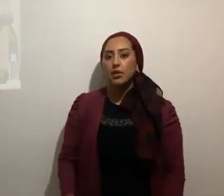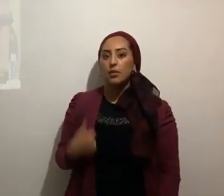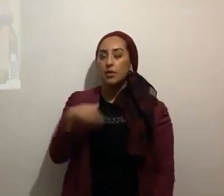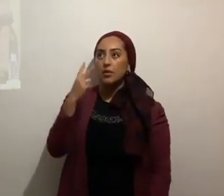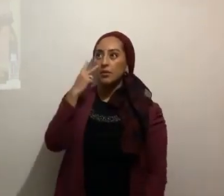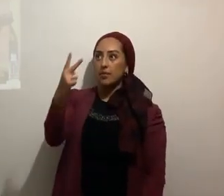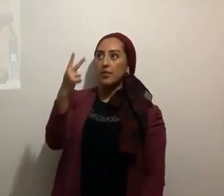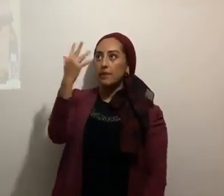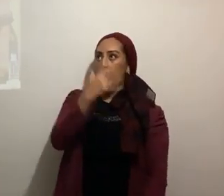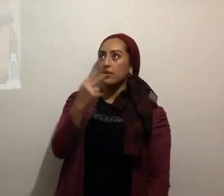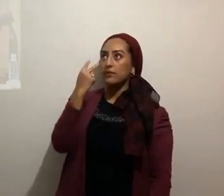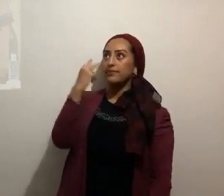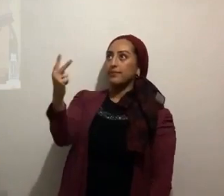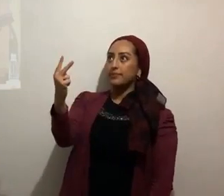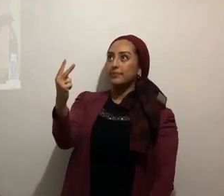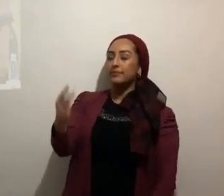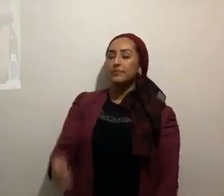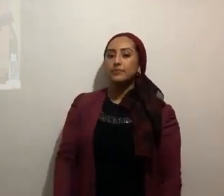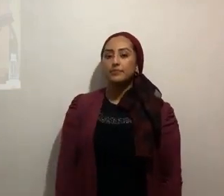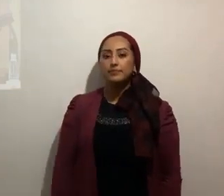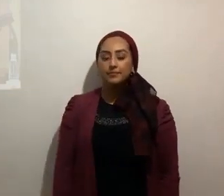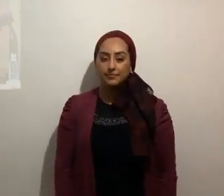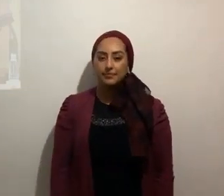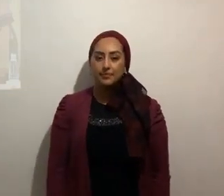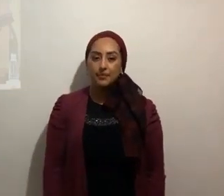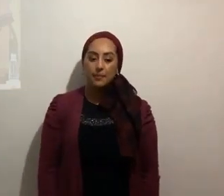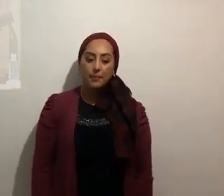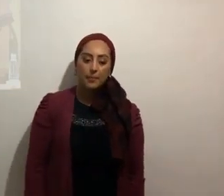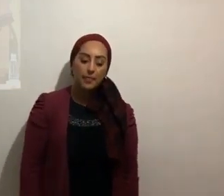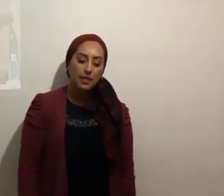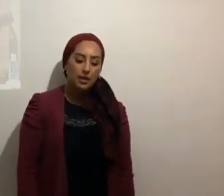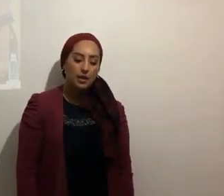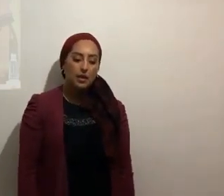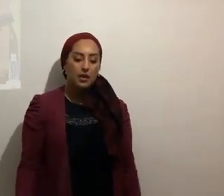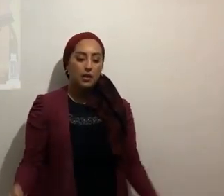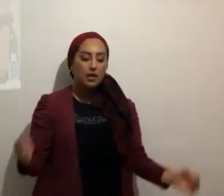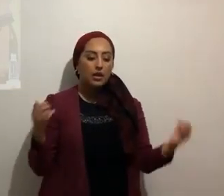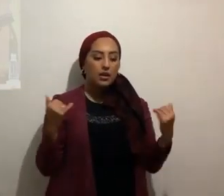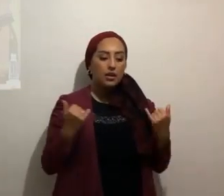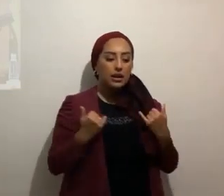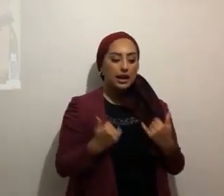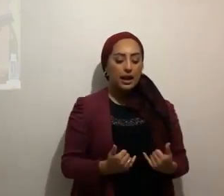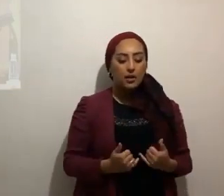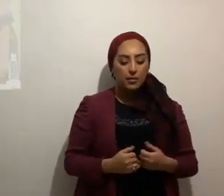ver cara a cara. Bendito es el nombre de la Abacados. Ahora,